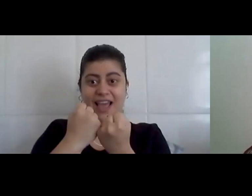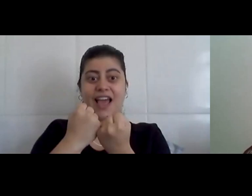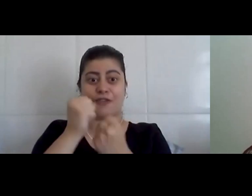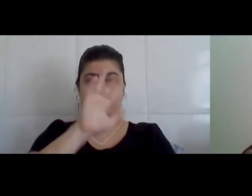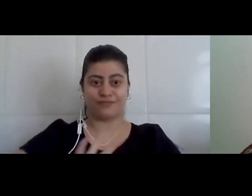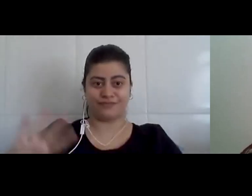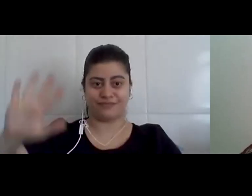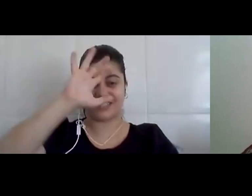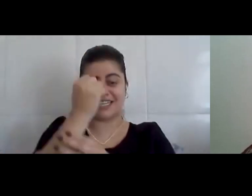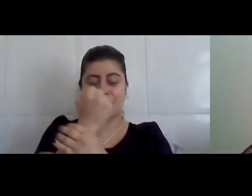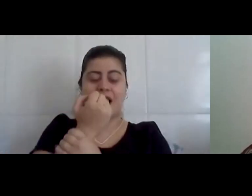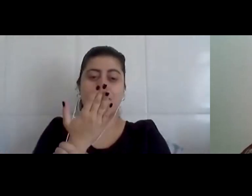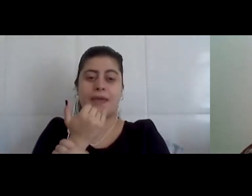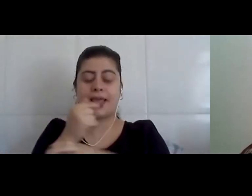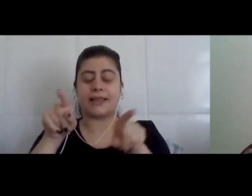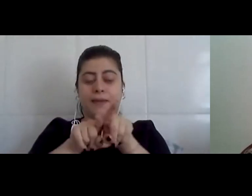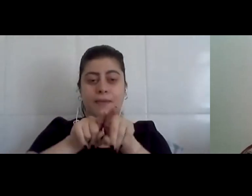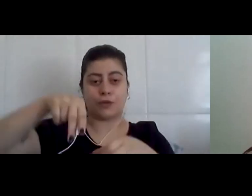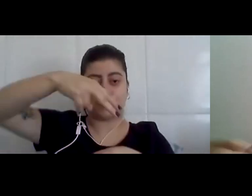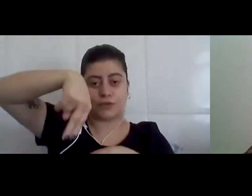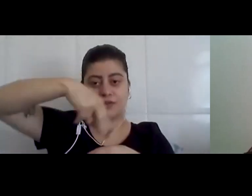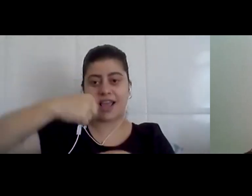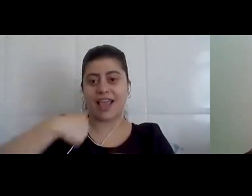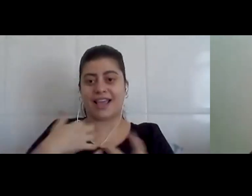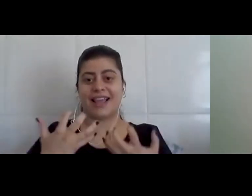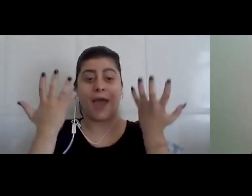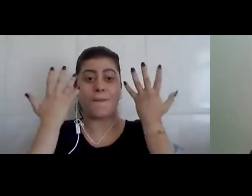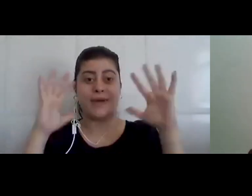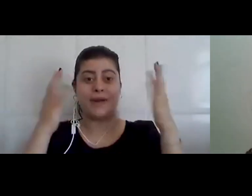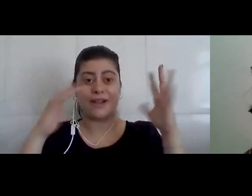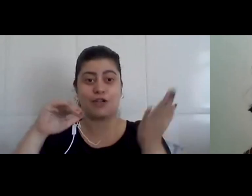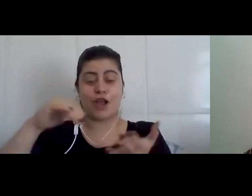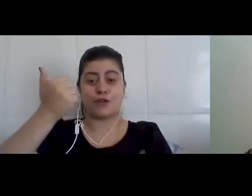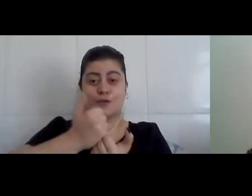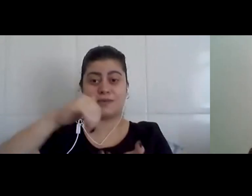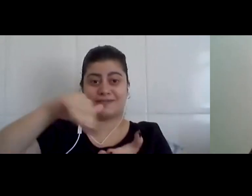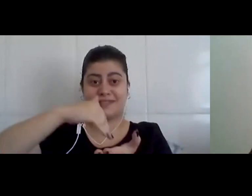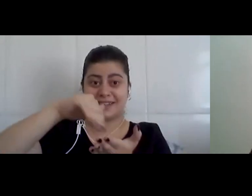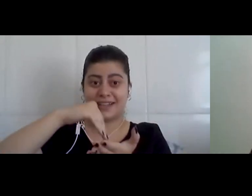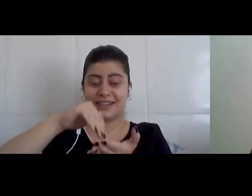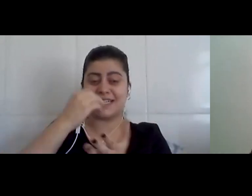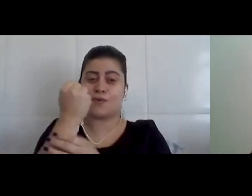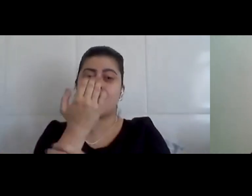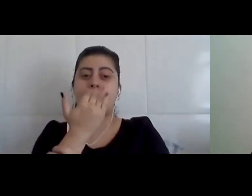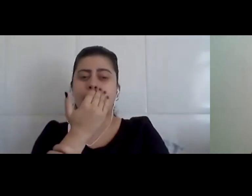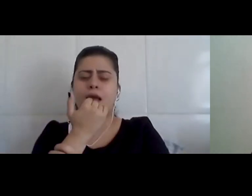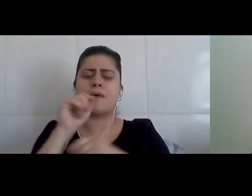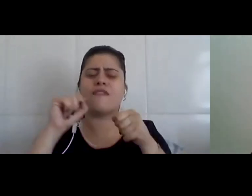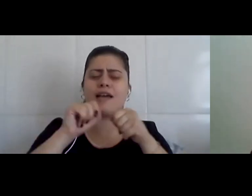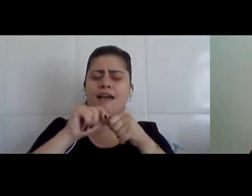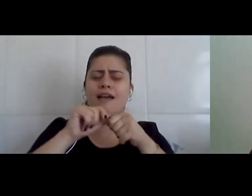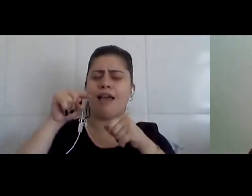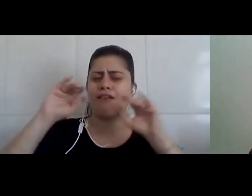Nutricional. E gostaria de parabenizar a Subsecretaria de Segurança Alimentar pela realização desse evento, que